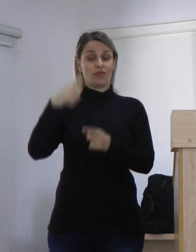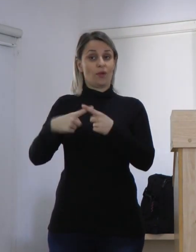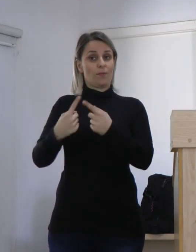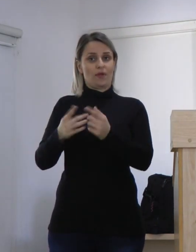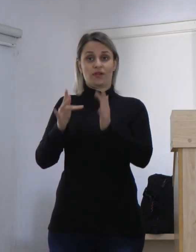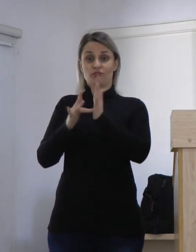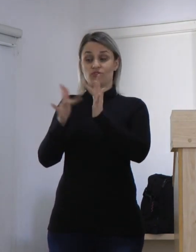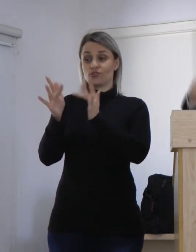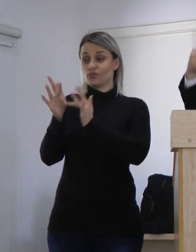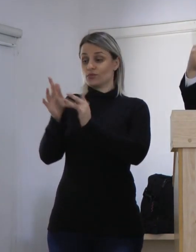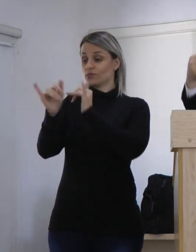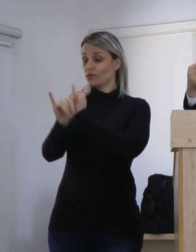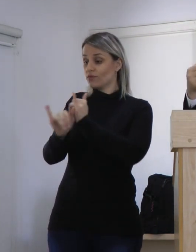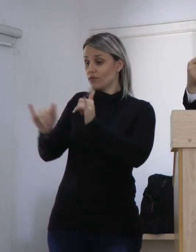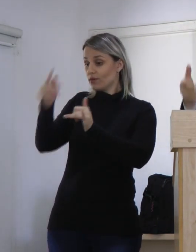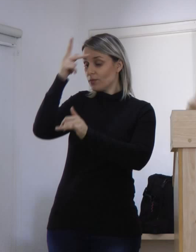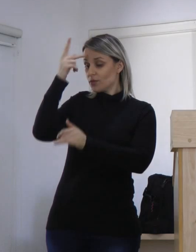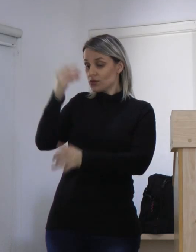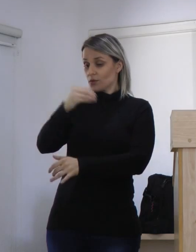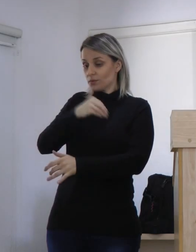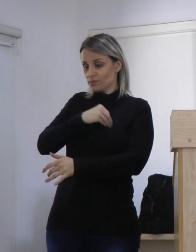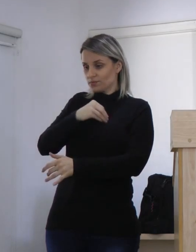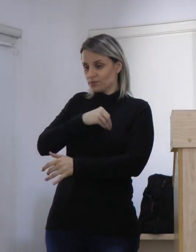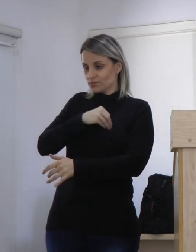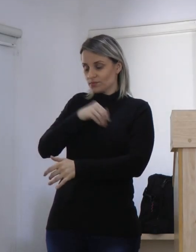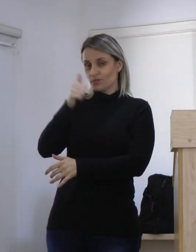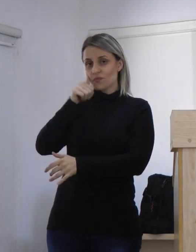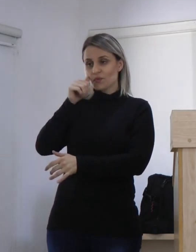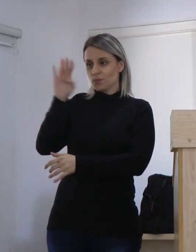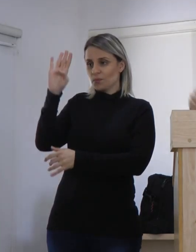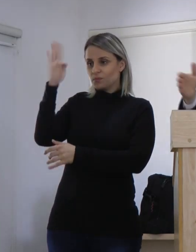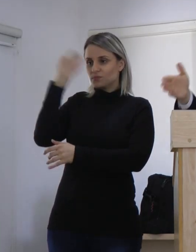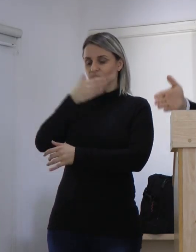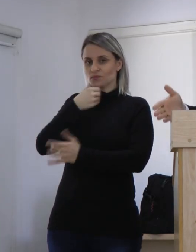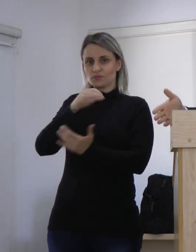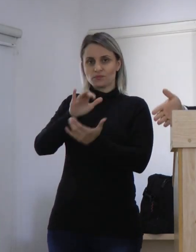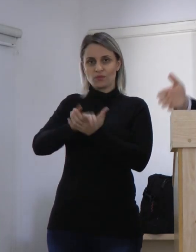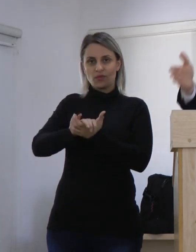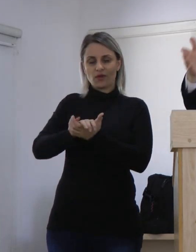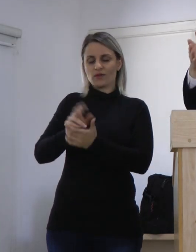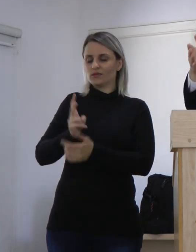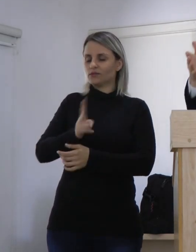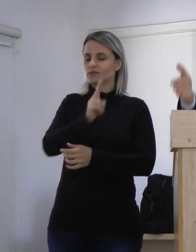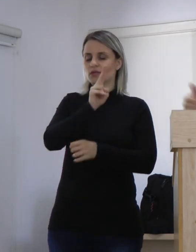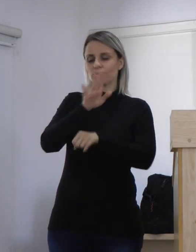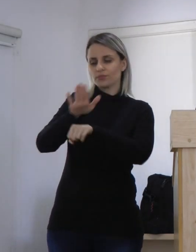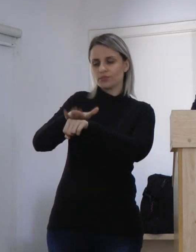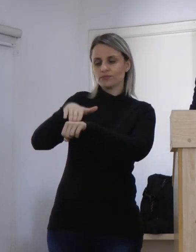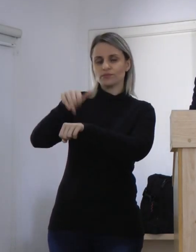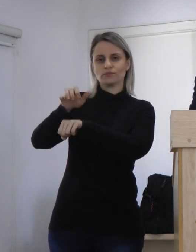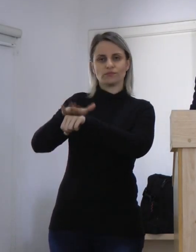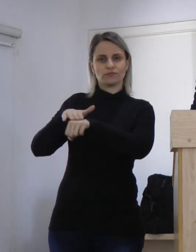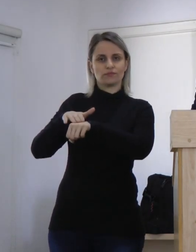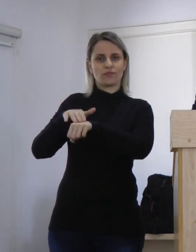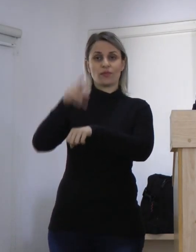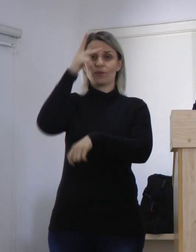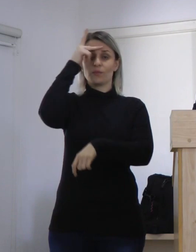adúltera, ele era sempre gentil e generoso. Aqueles que estivessem em pecado, atire a primeira